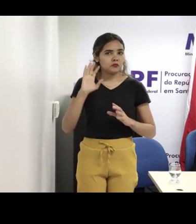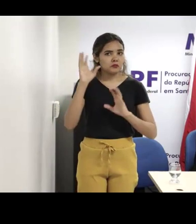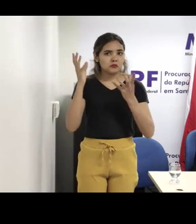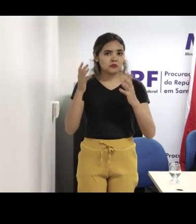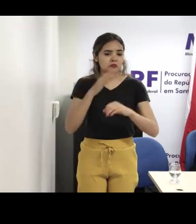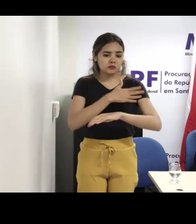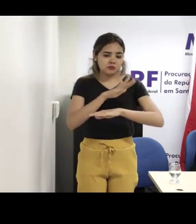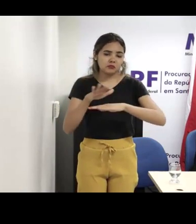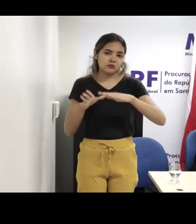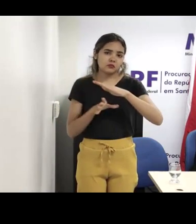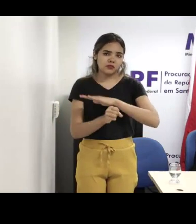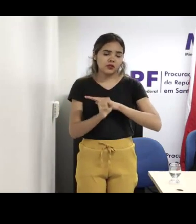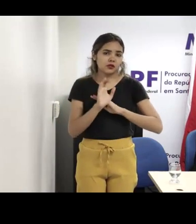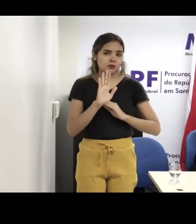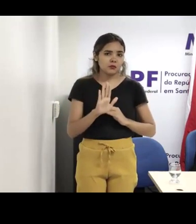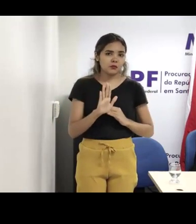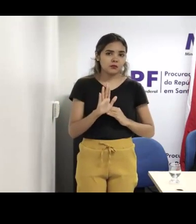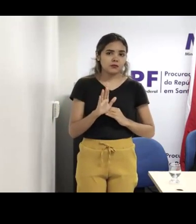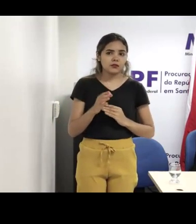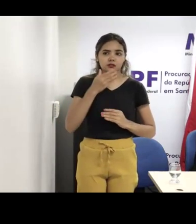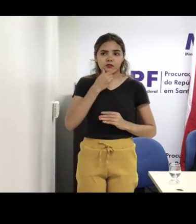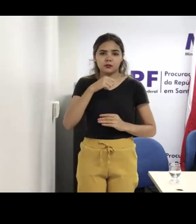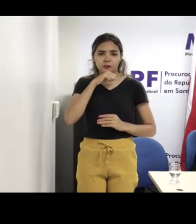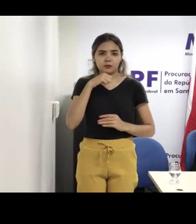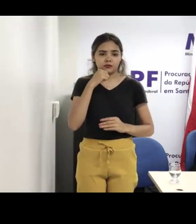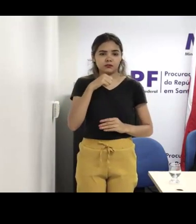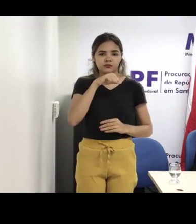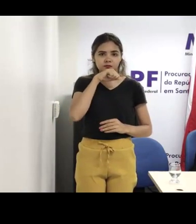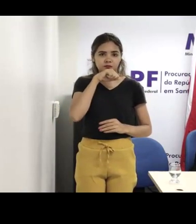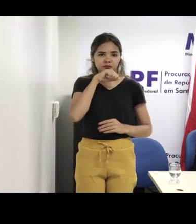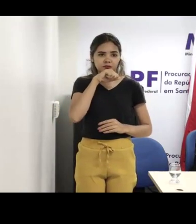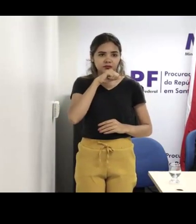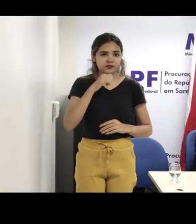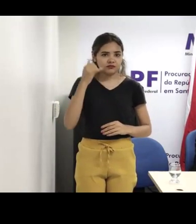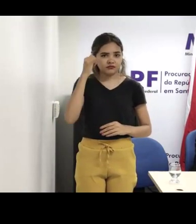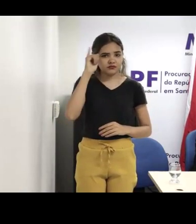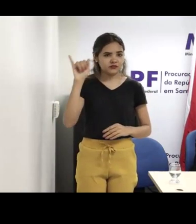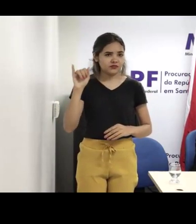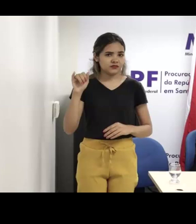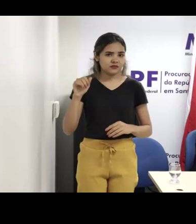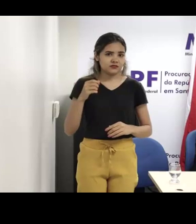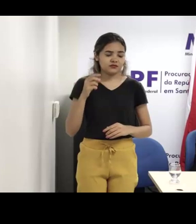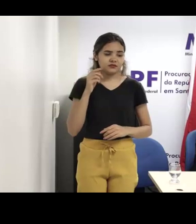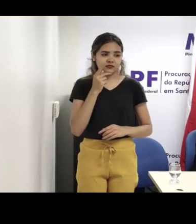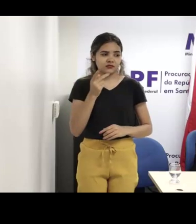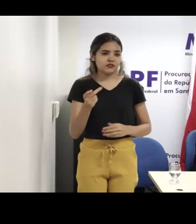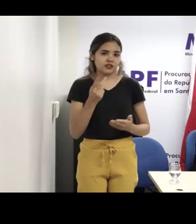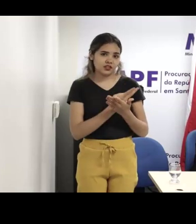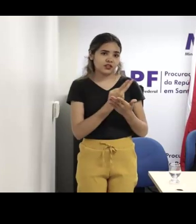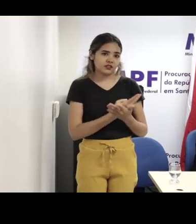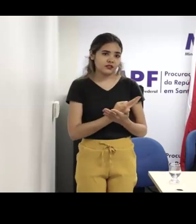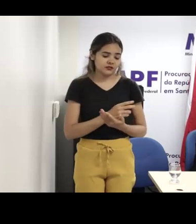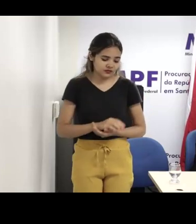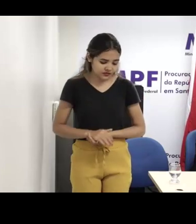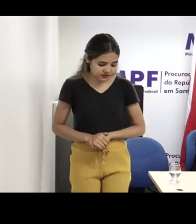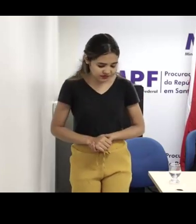frente essa informação que recebeu que é o que a gente entende que deve ser feito e posteriormente digamos por alguma eventualidade não se consiga